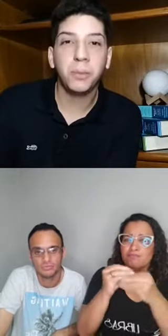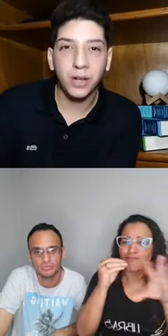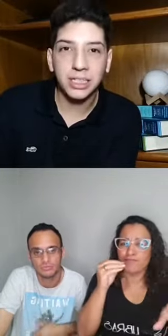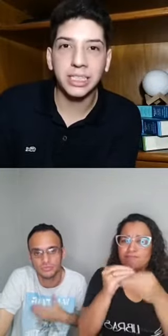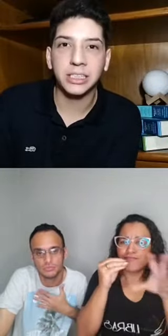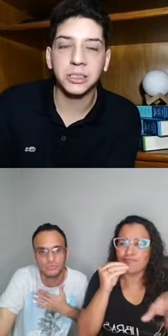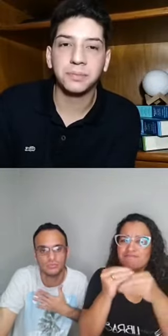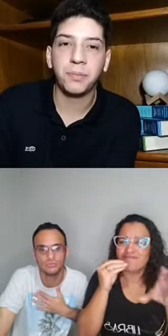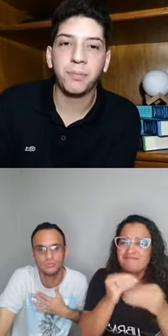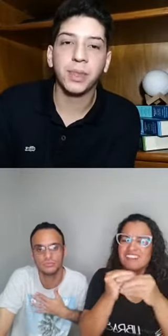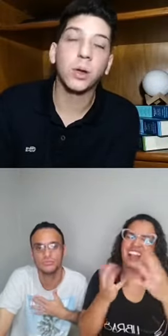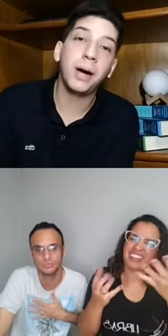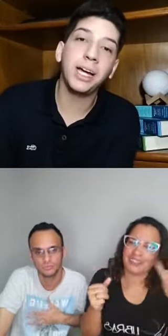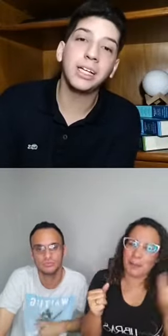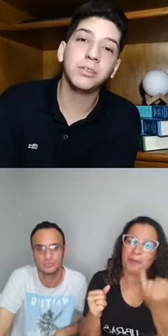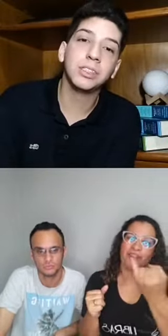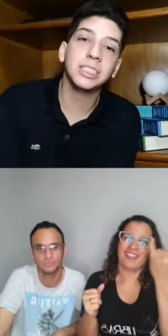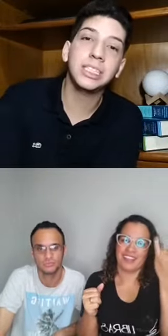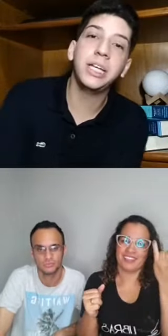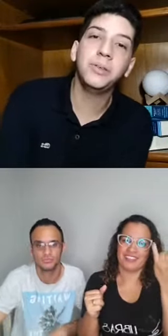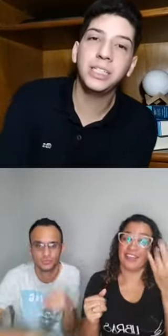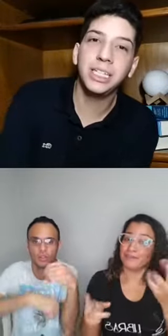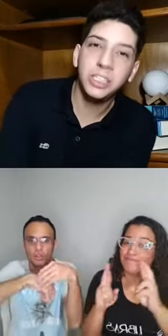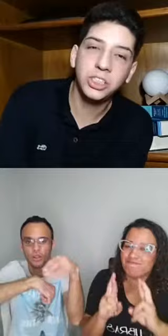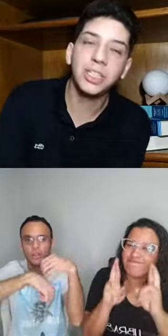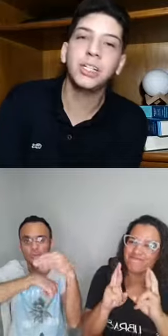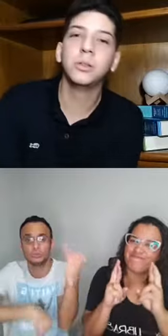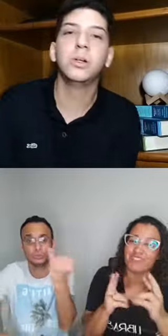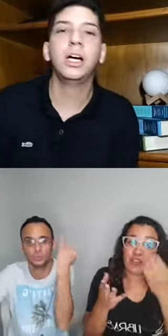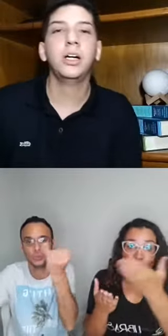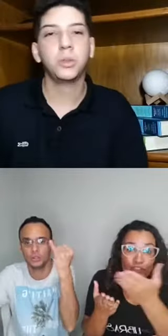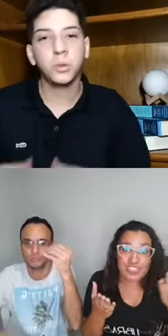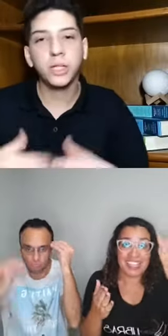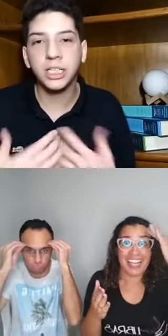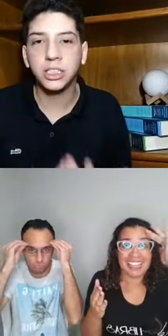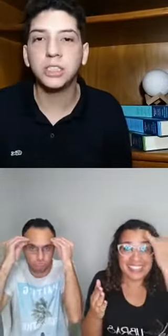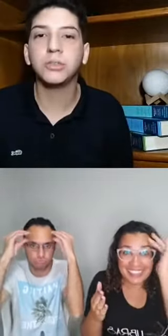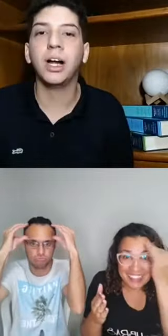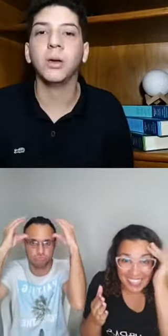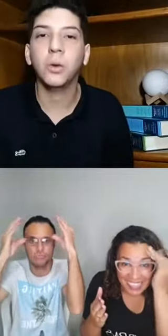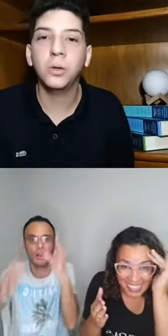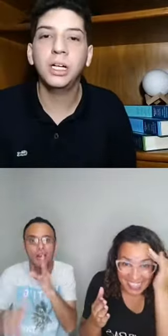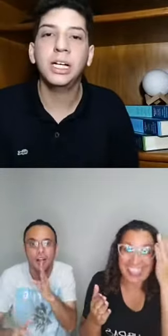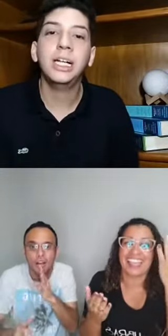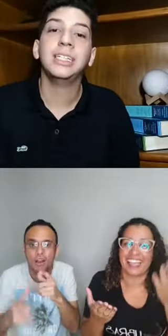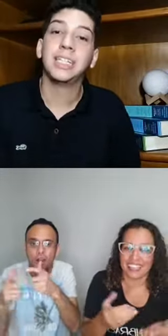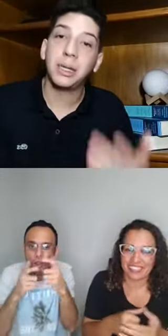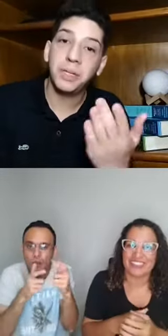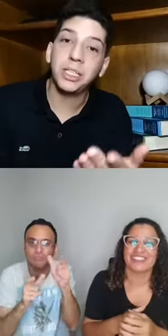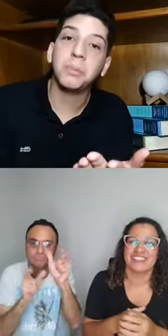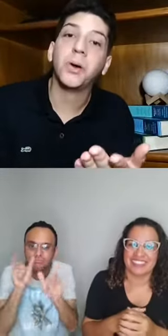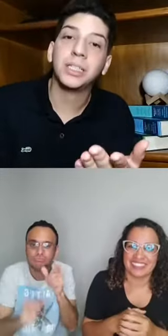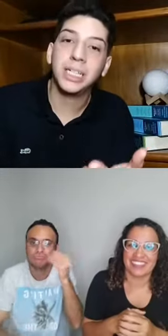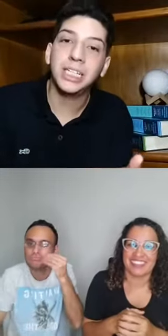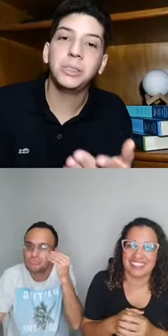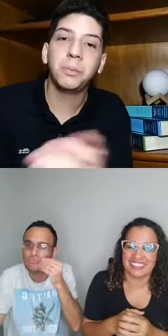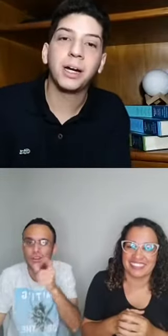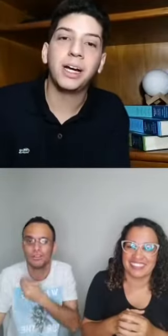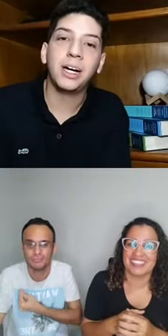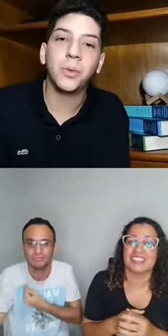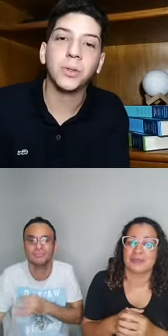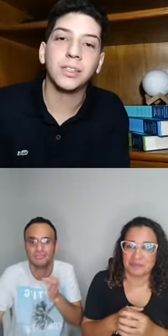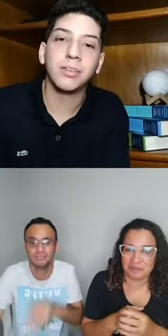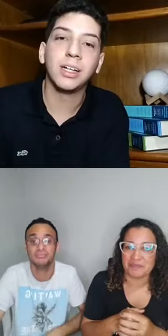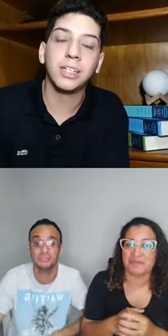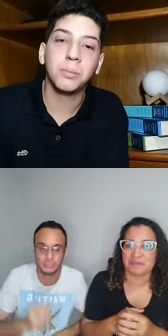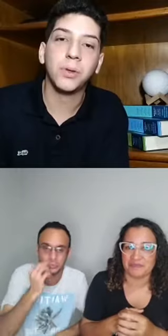é o importante. Tomara que vocês tenham entendido tudo que a gente falou. Exatamente, é importante